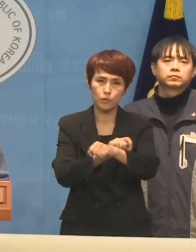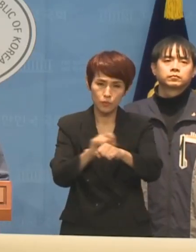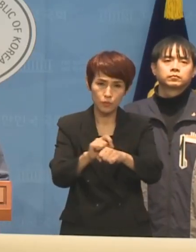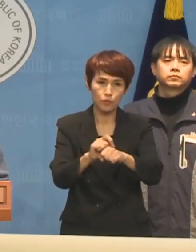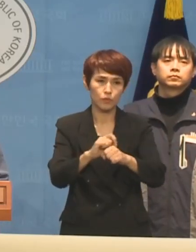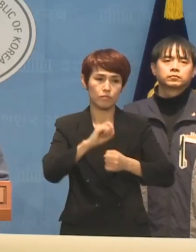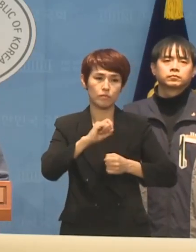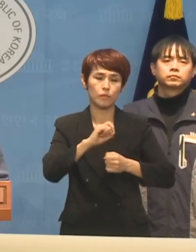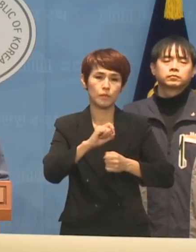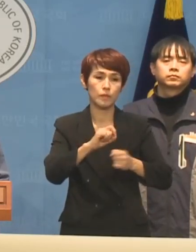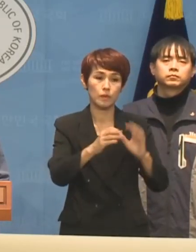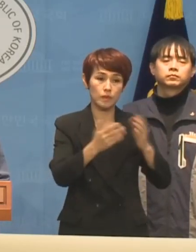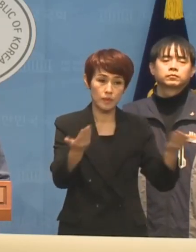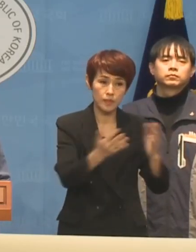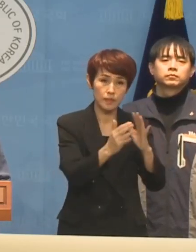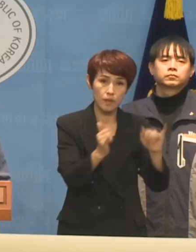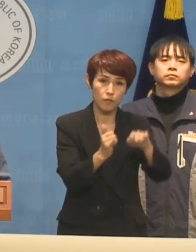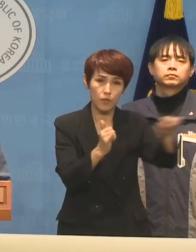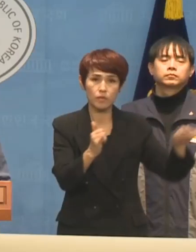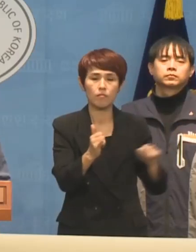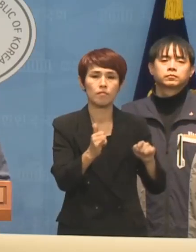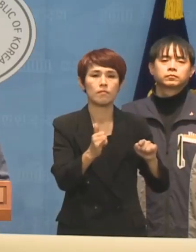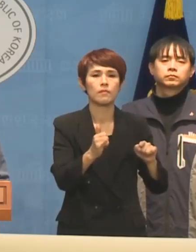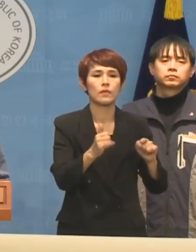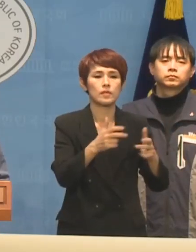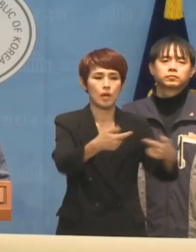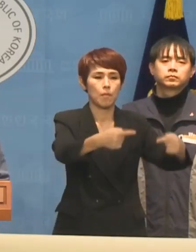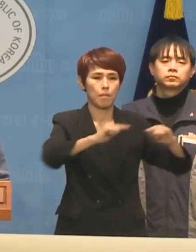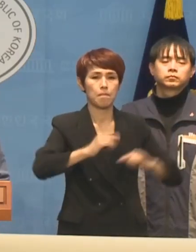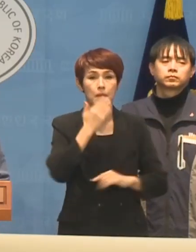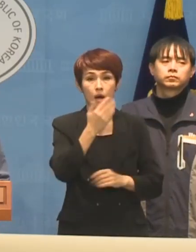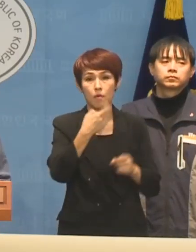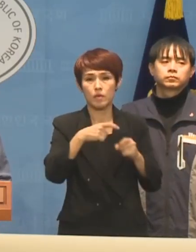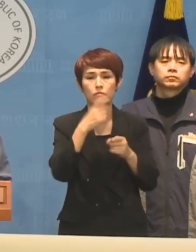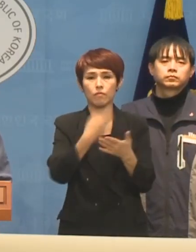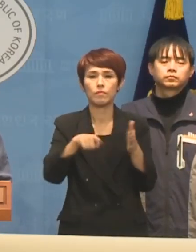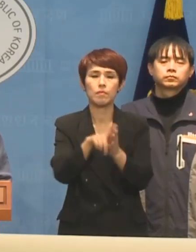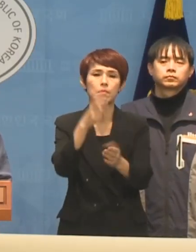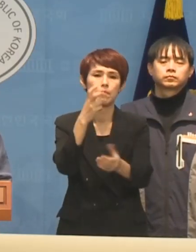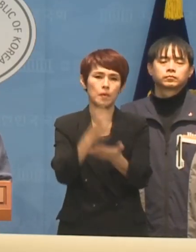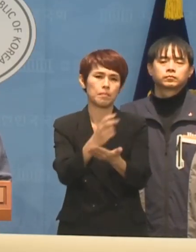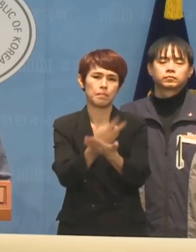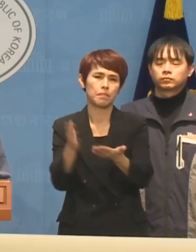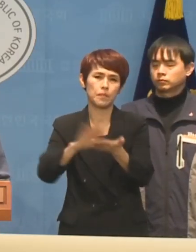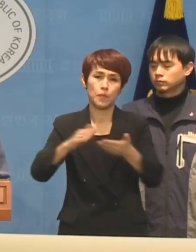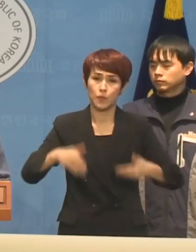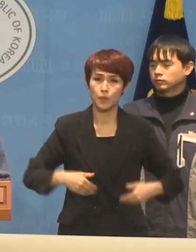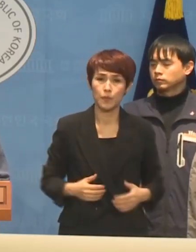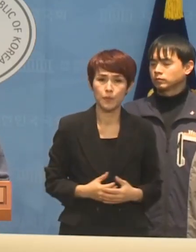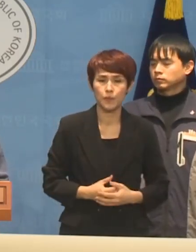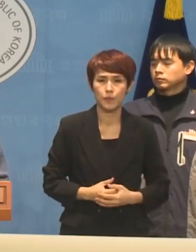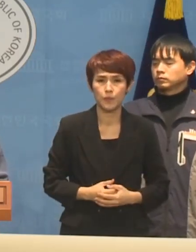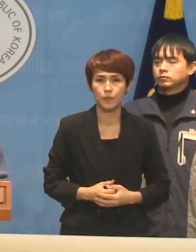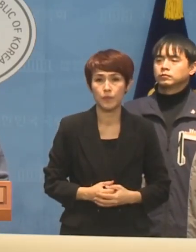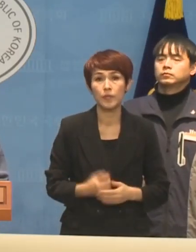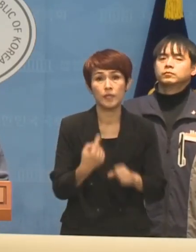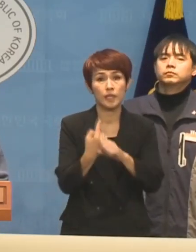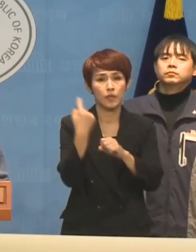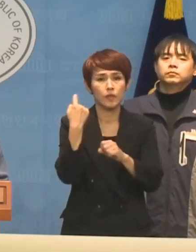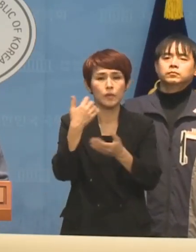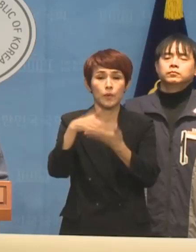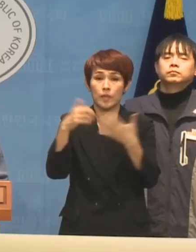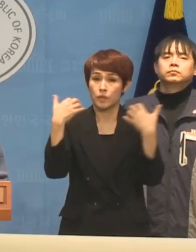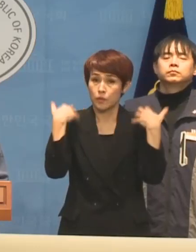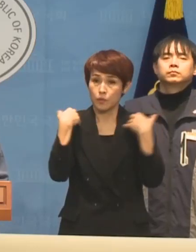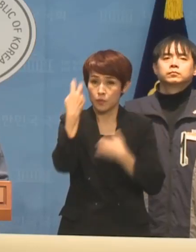노동자의 사업장 가입자 전환이 될 수 있도록 즉각 법 개정을 해야 합니다. 지난해 통계청